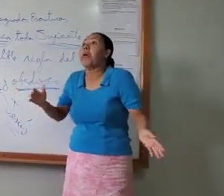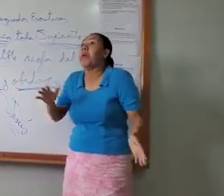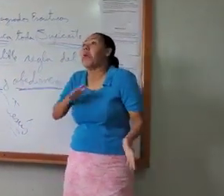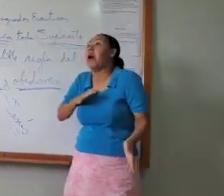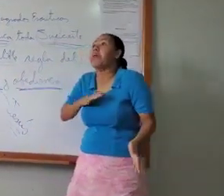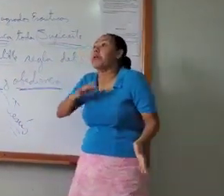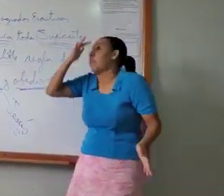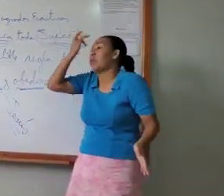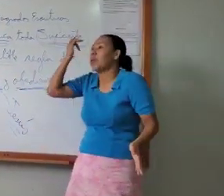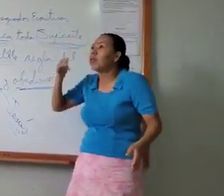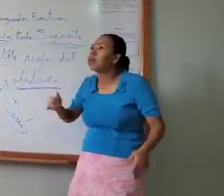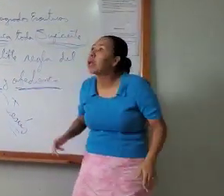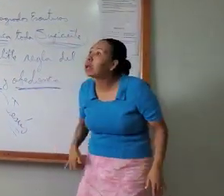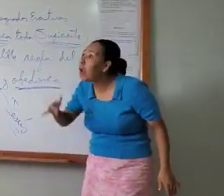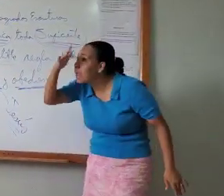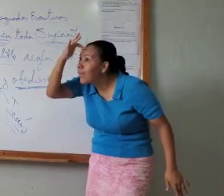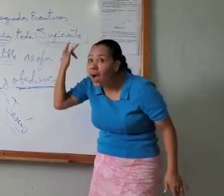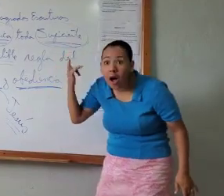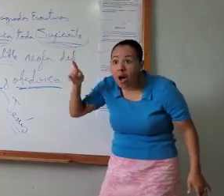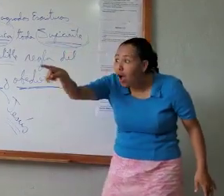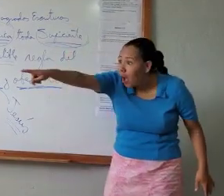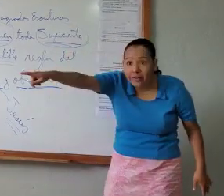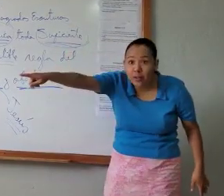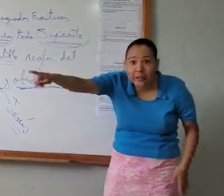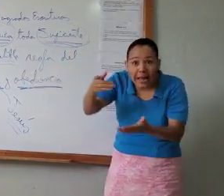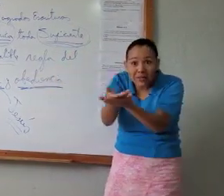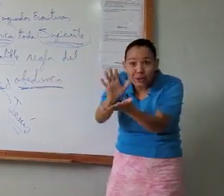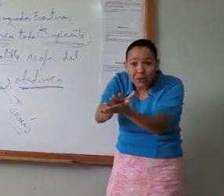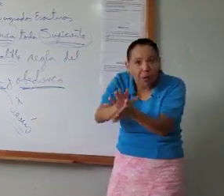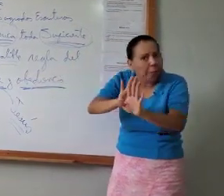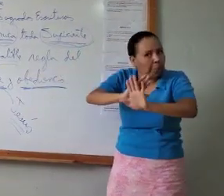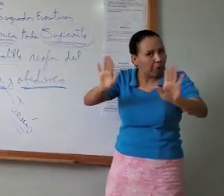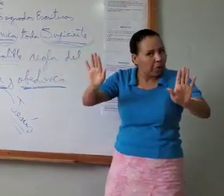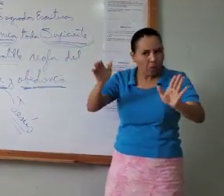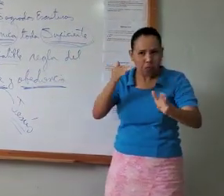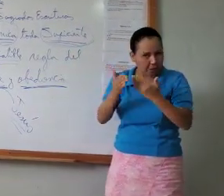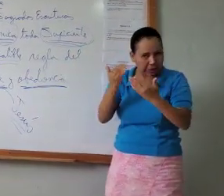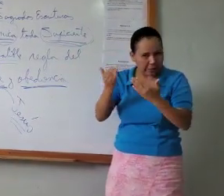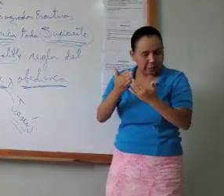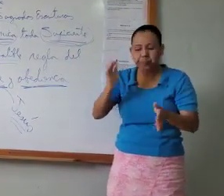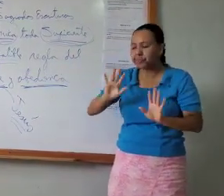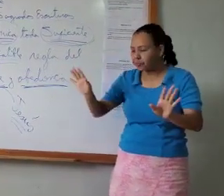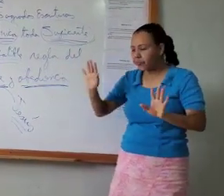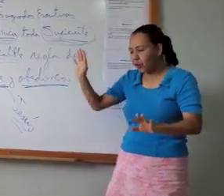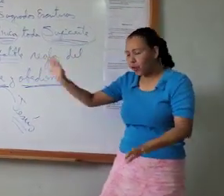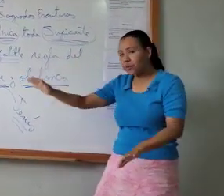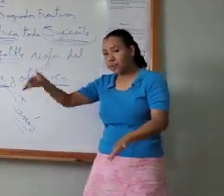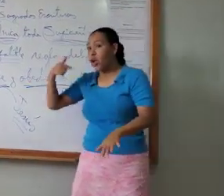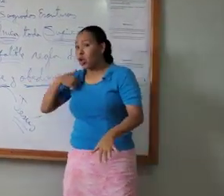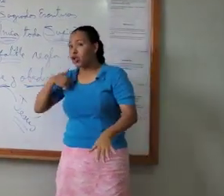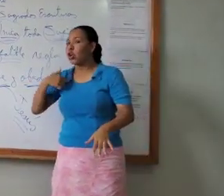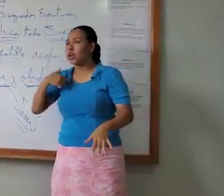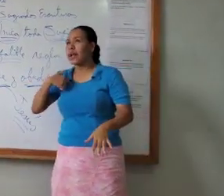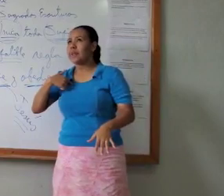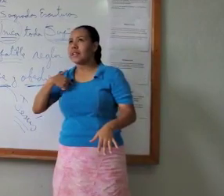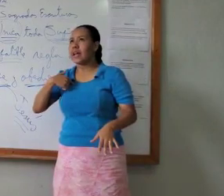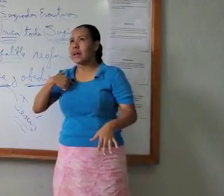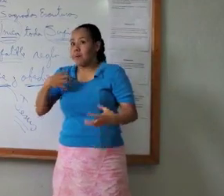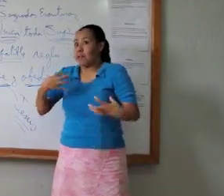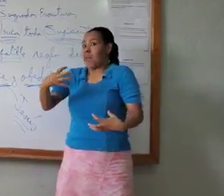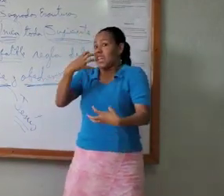¡Ay! ¡Mami! me dijo, ¡Está olvidada! Eso traje sucio. Muy fácil. ¿Yo? Yo